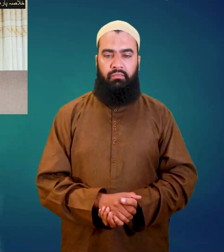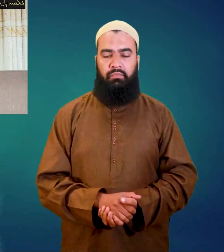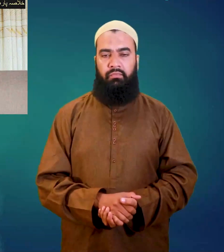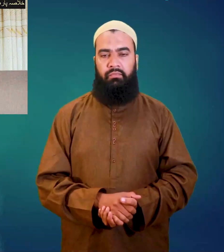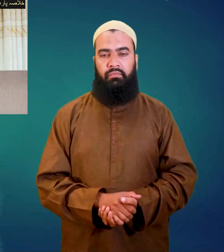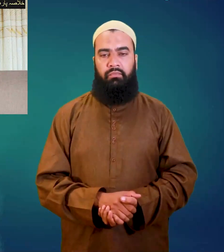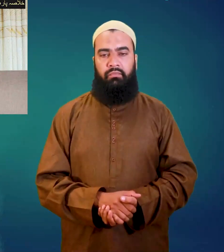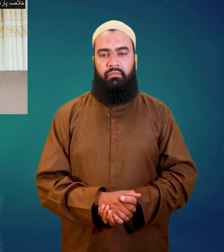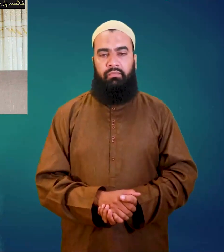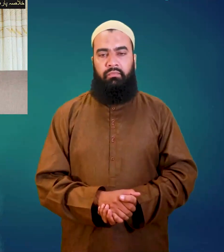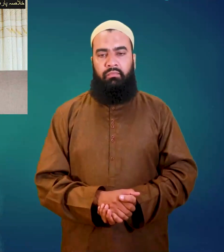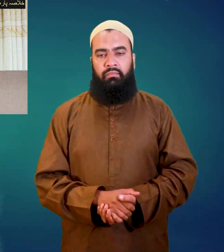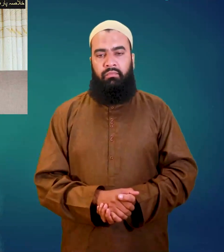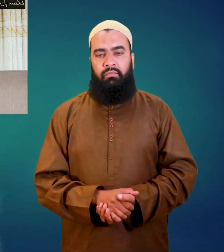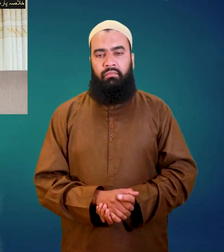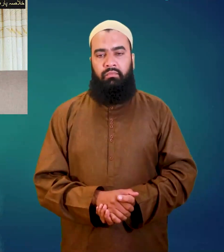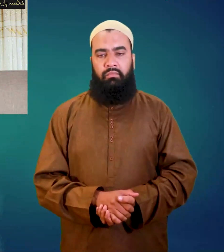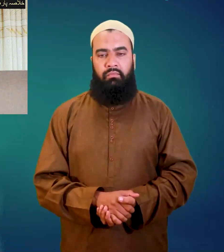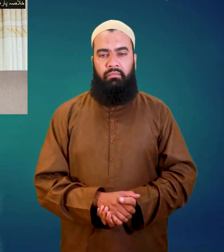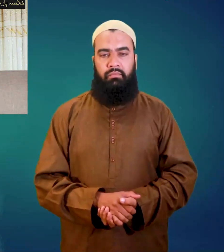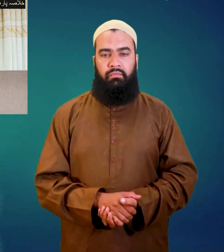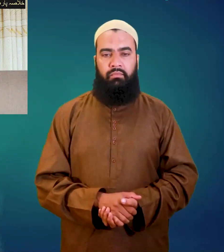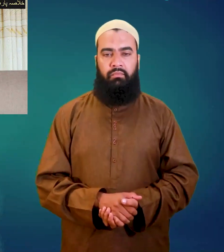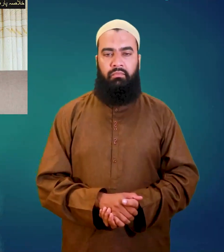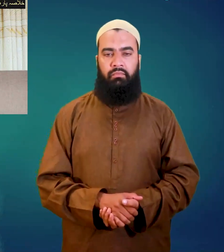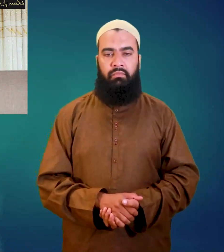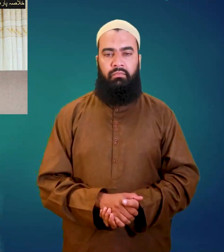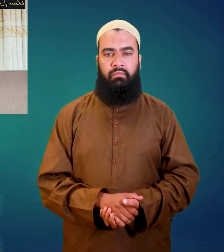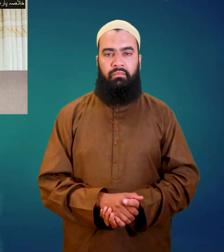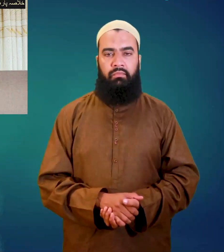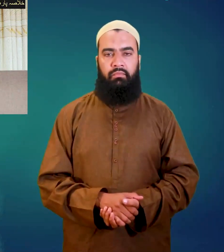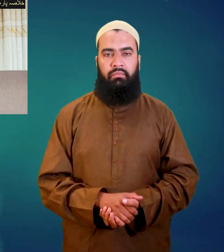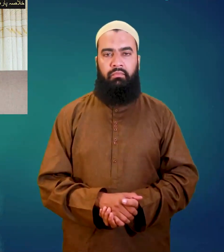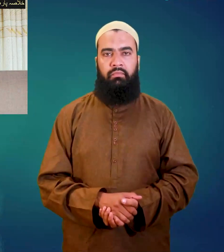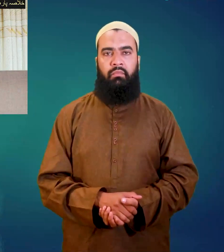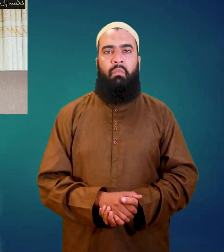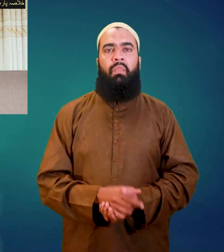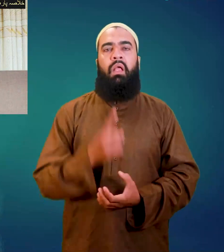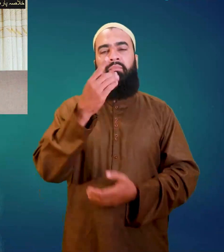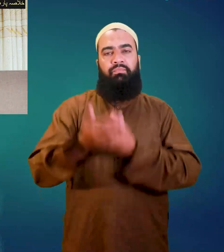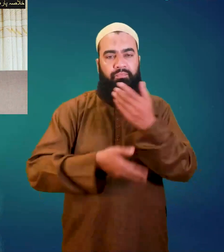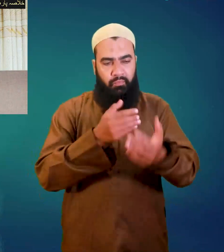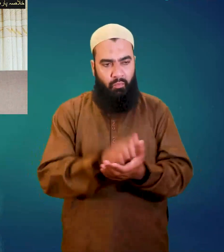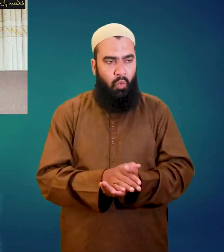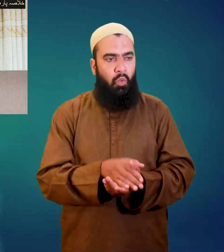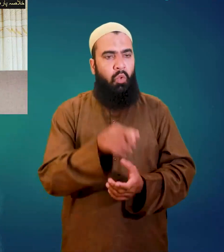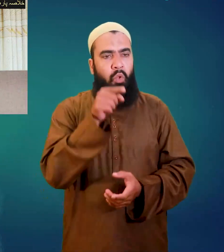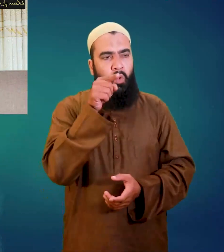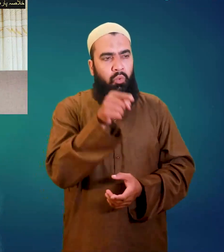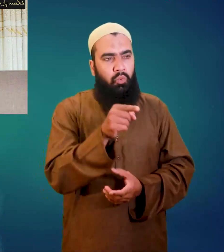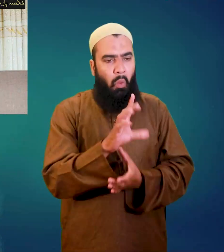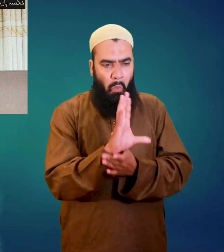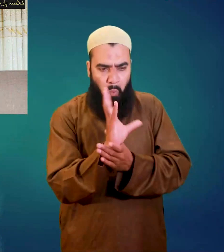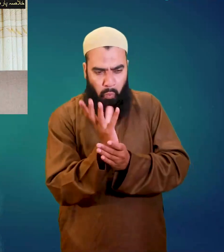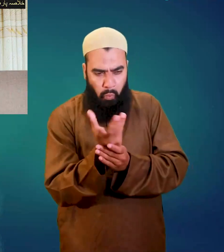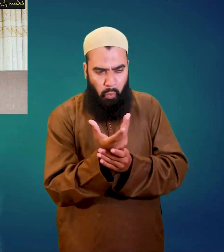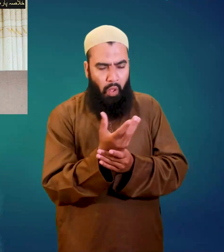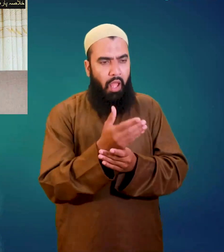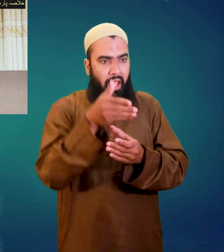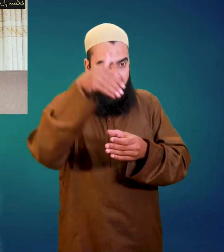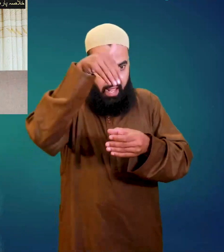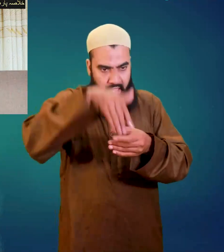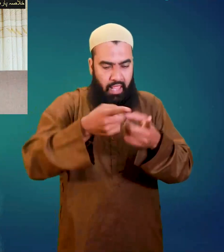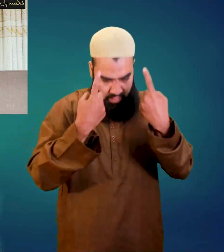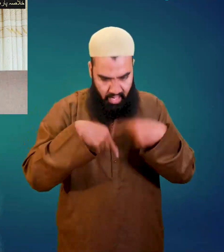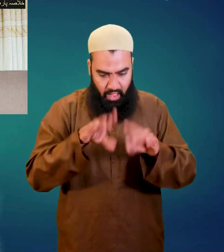بہا تکذبون۔ کیا تمہیں ہماری آیتیں دنیا کے اندر سنائی نہیں جاتی تھیں، تلاوت نہیں کی جاتی تھیں، پھر تم